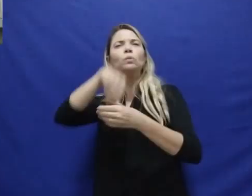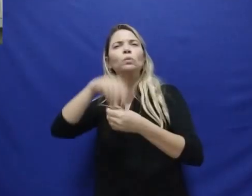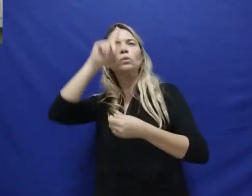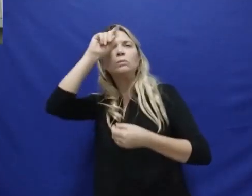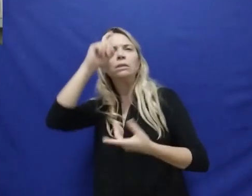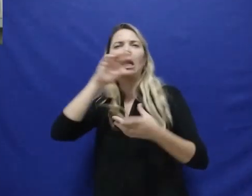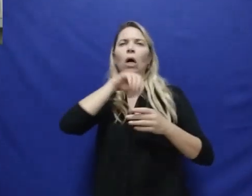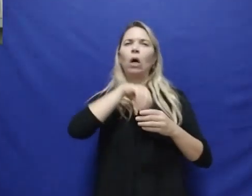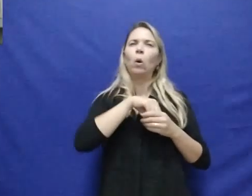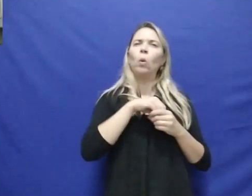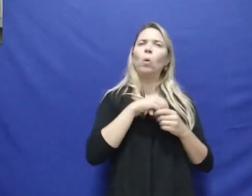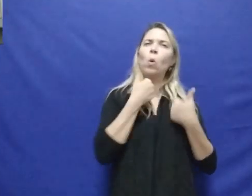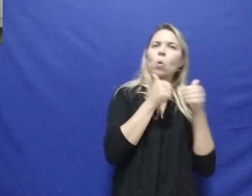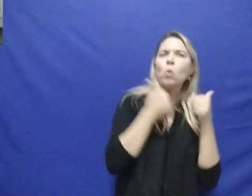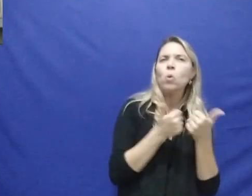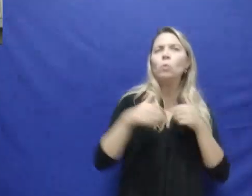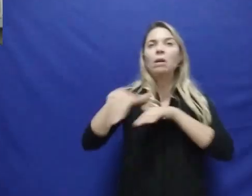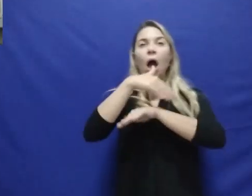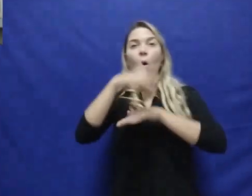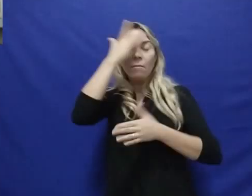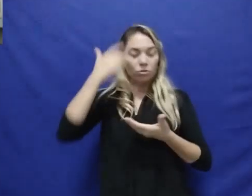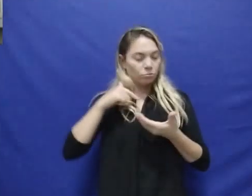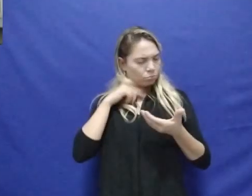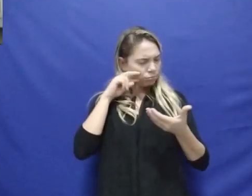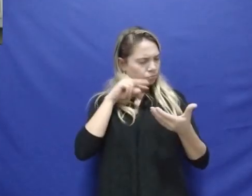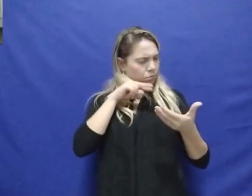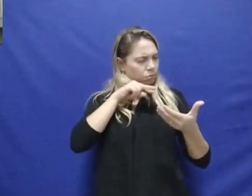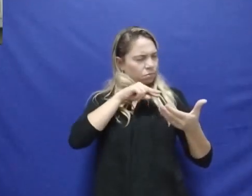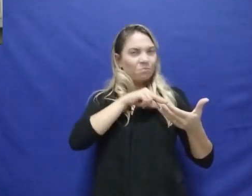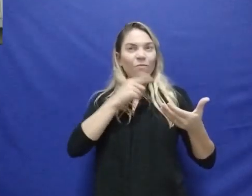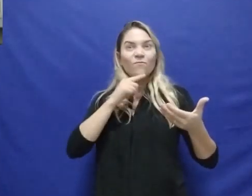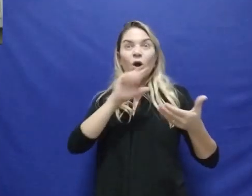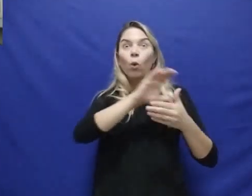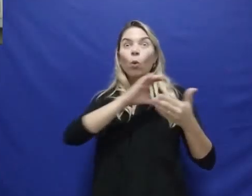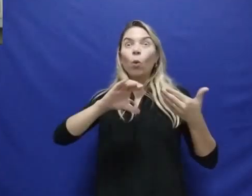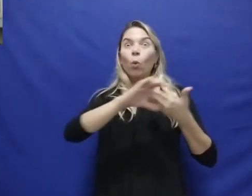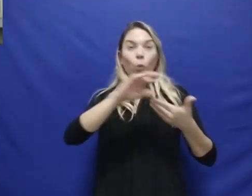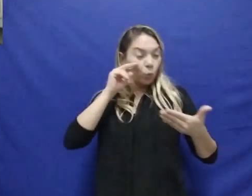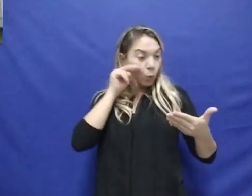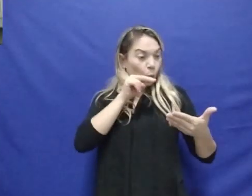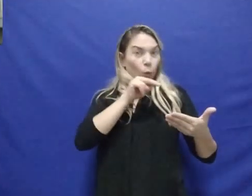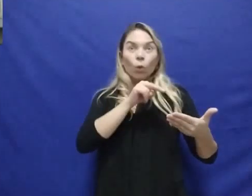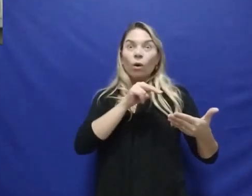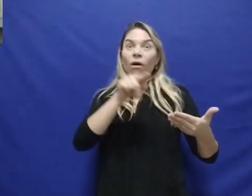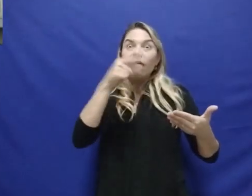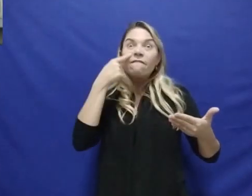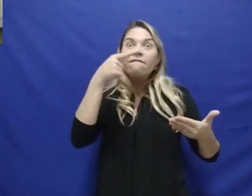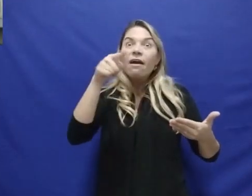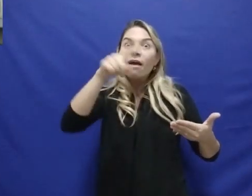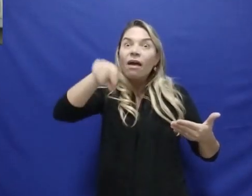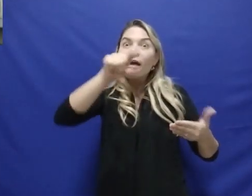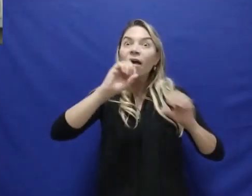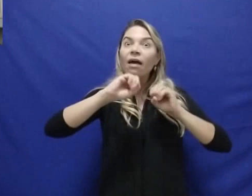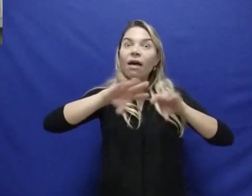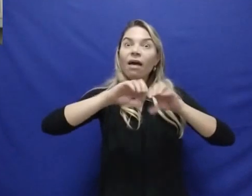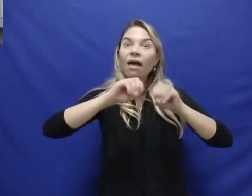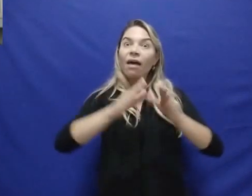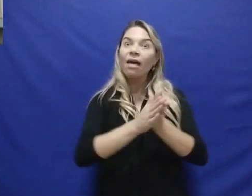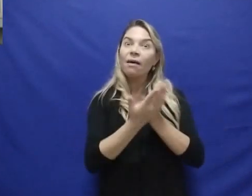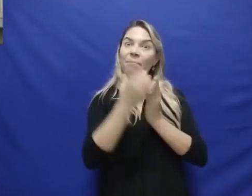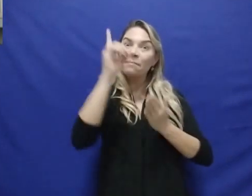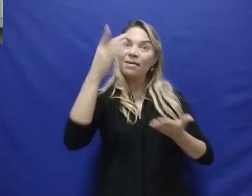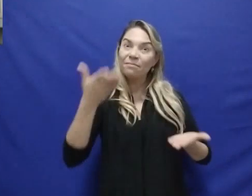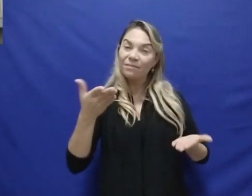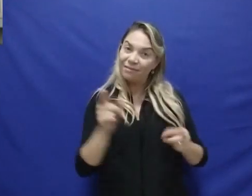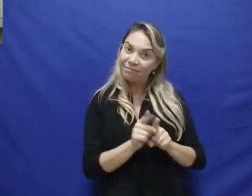Adília Eunice Rangel. Eles fizeram a parte dele. Faça a sua parte. Eles se gastaram para que